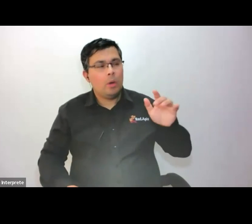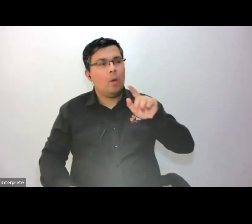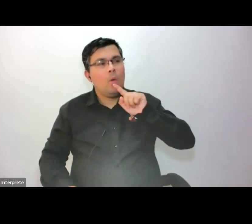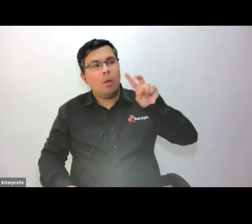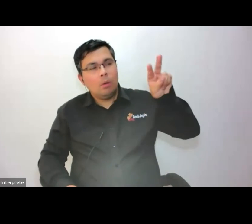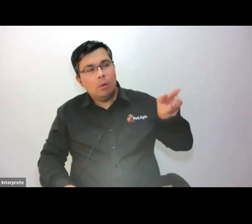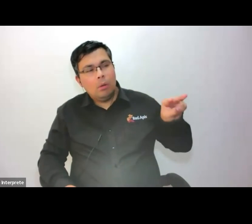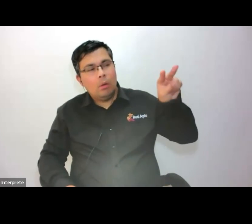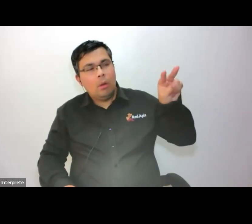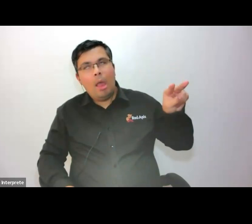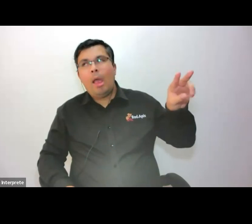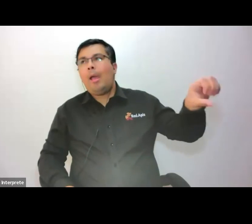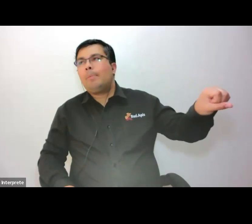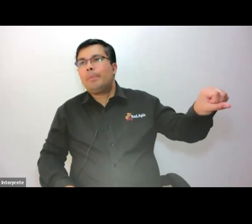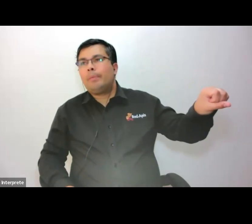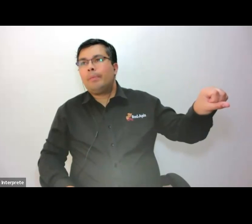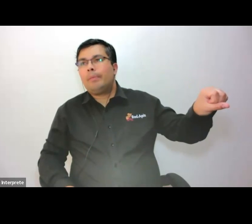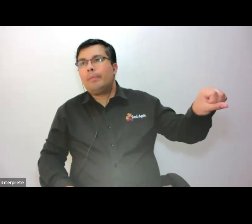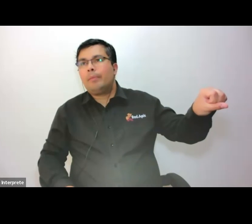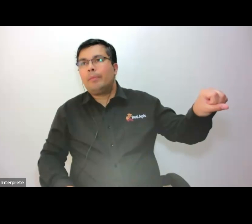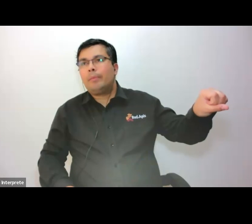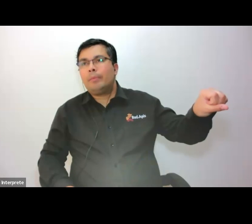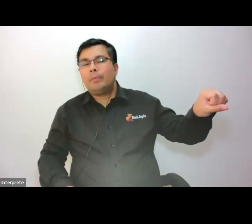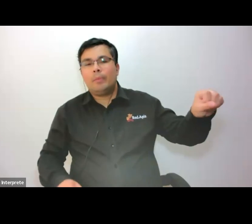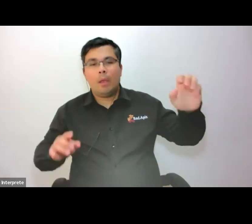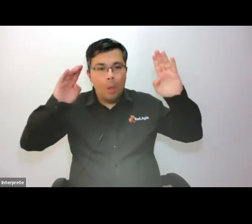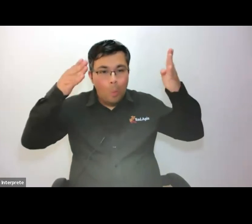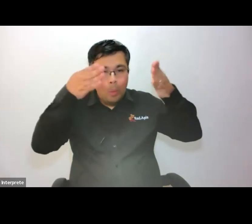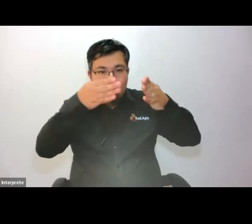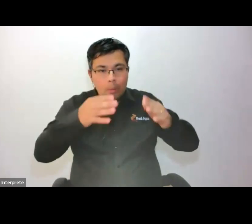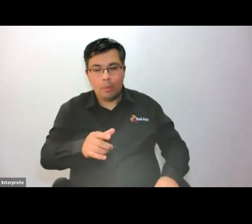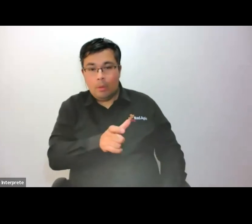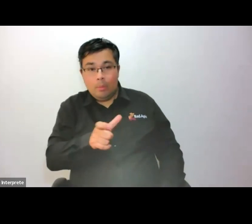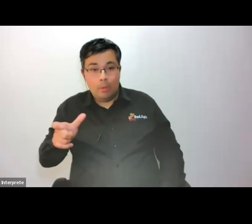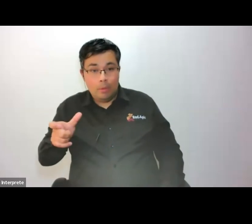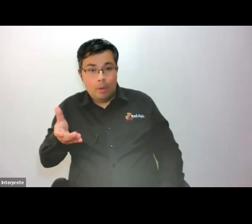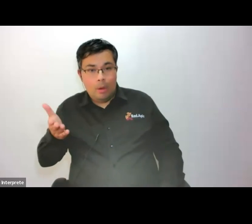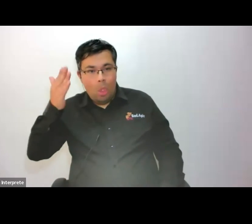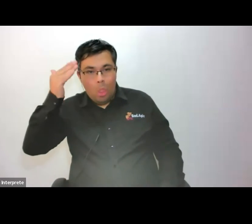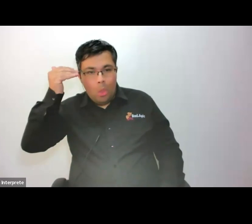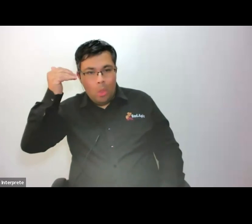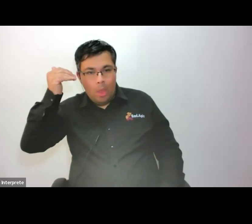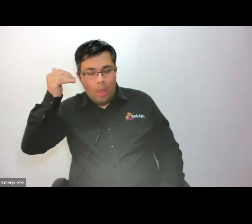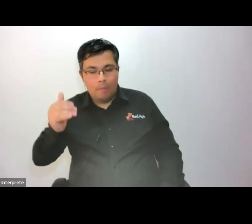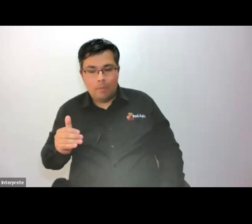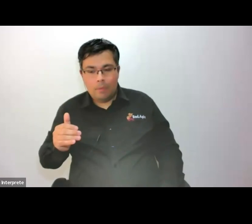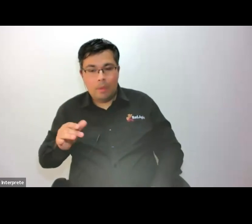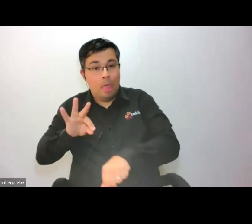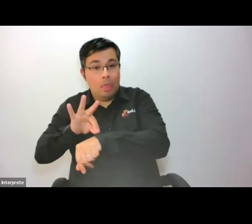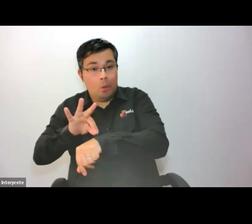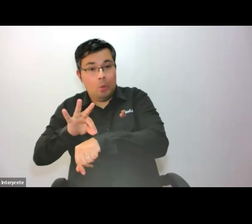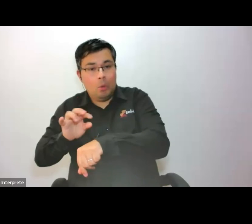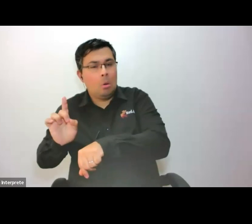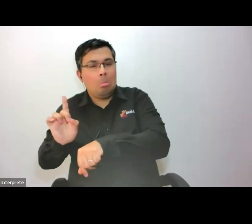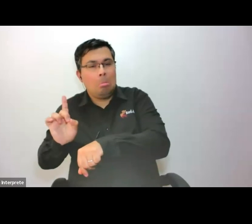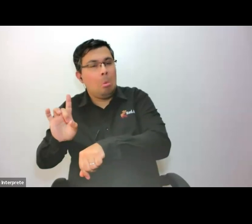parte de los equipos especialistas, de equipos que no son especialistas en la materia en particular. Y luego, si ya se cuenta